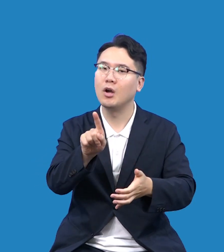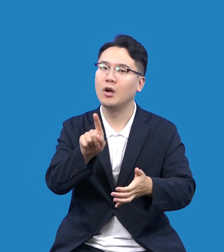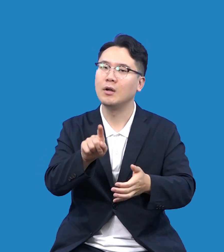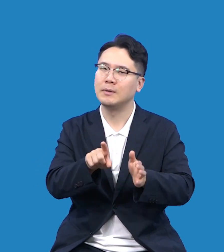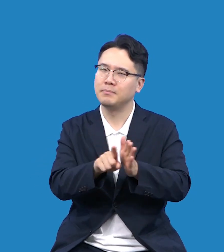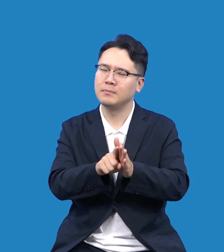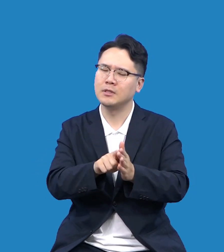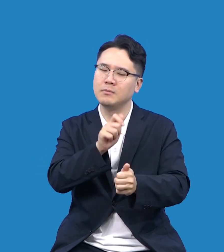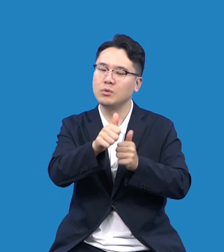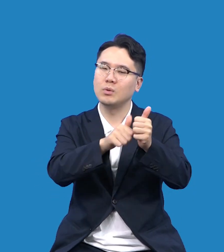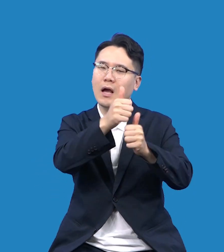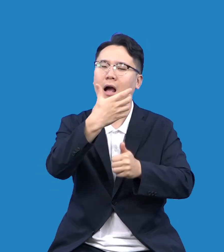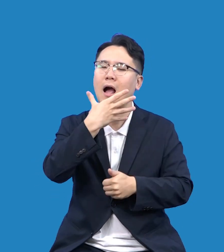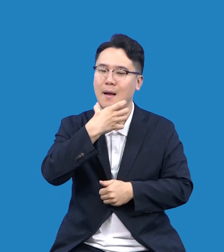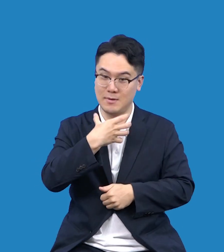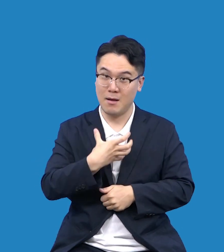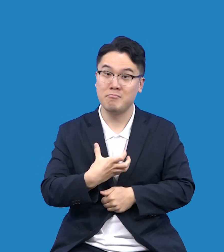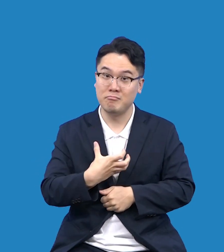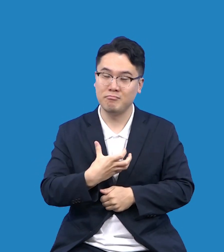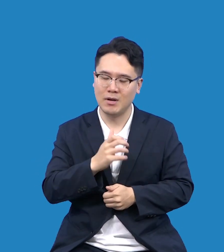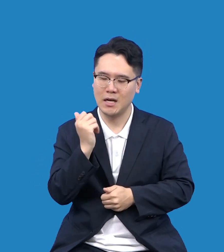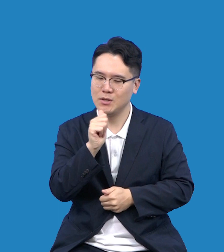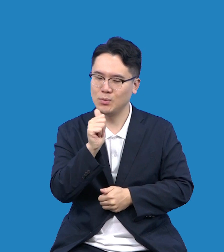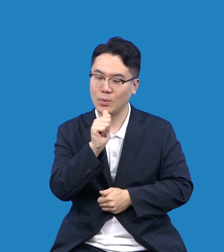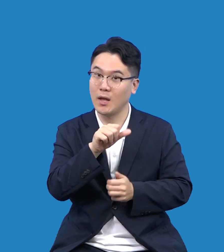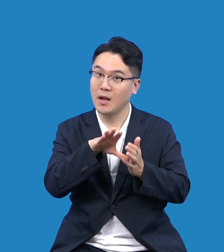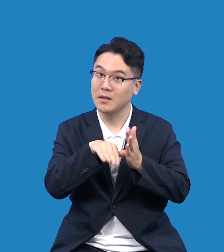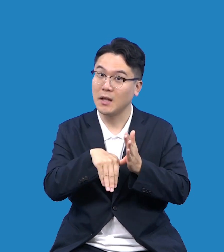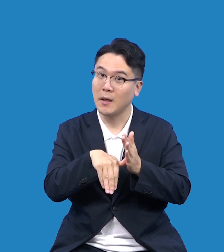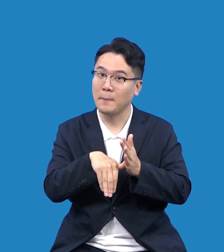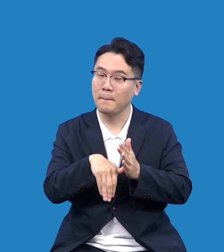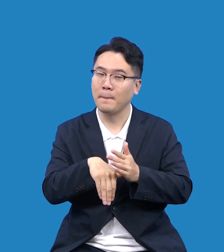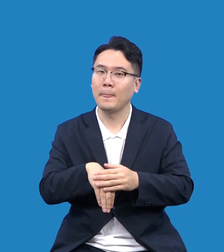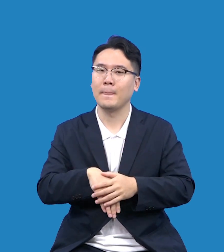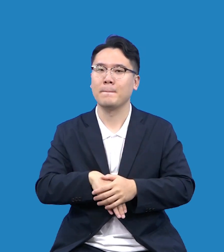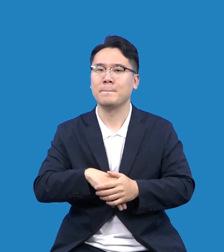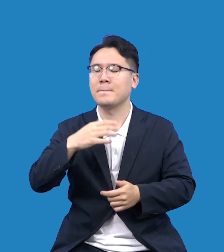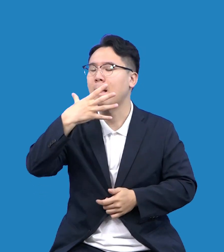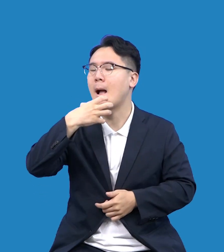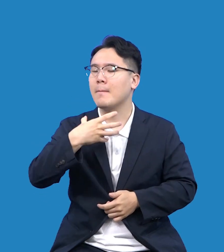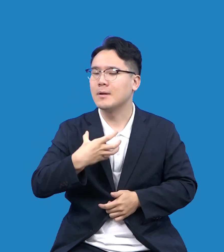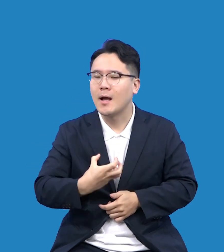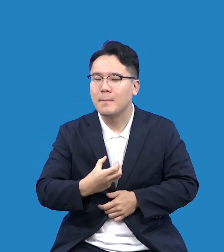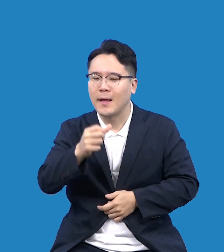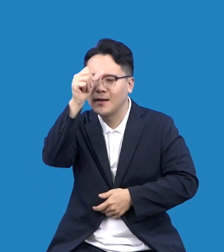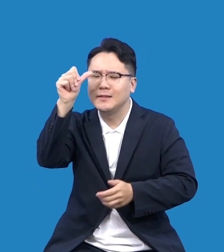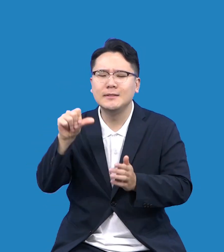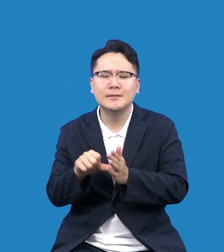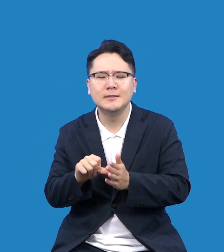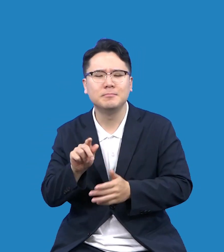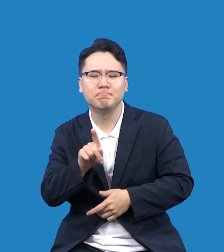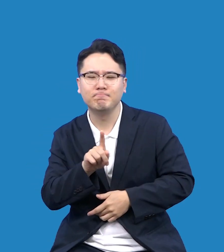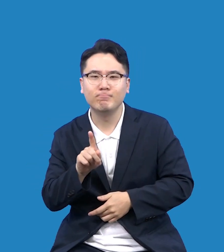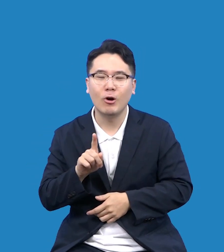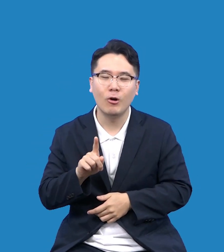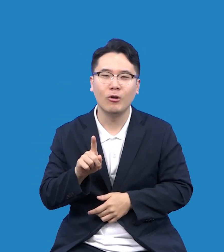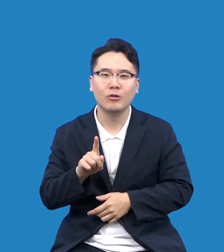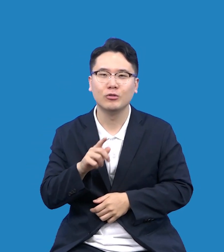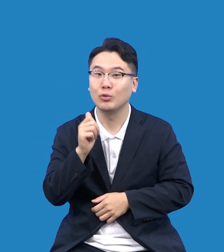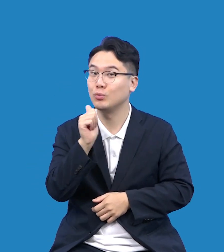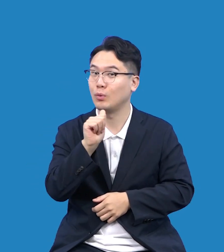아브라함의 생애, 그의 믿음을 소개하면서 한마디로 아브라함의 일생이 어떤 일생이었을까?